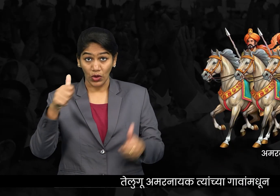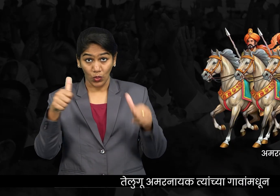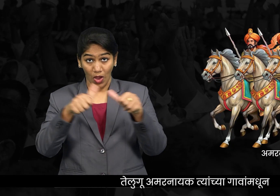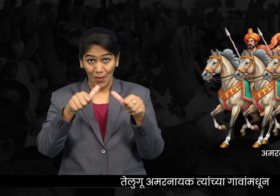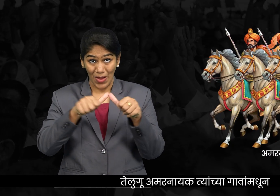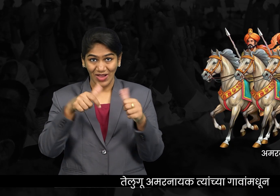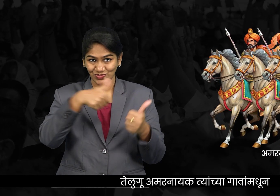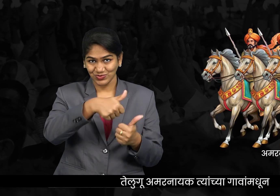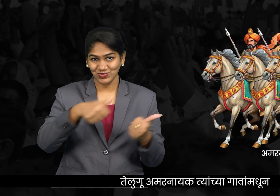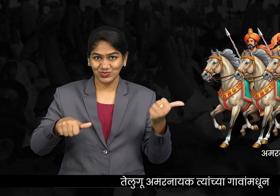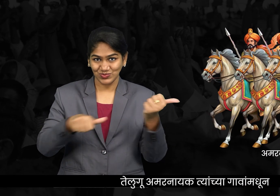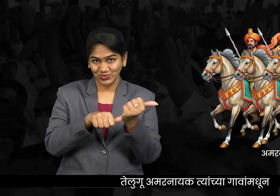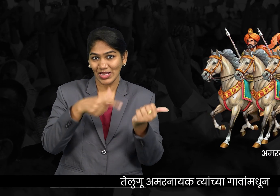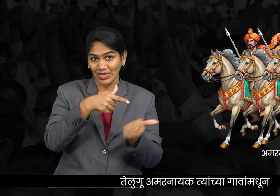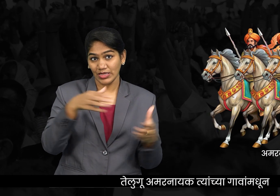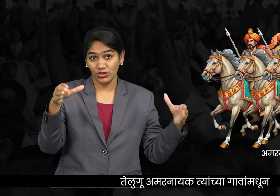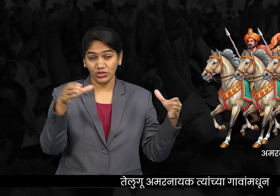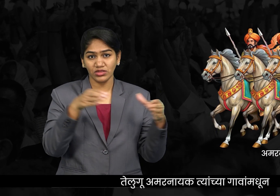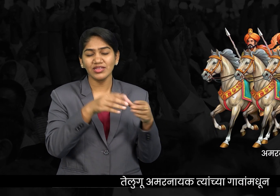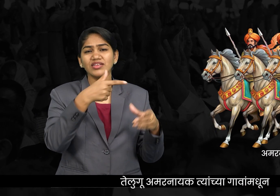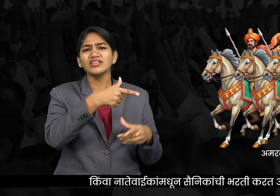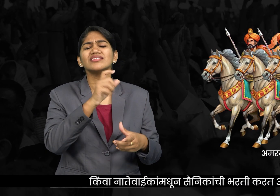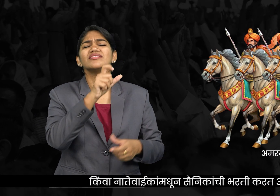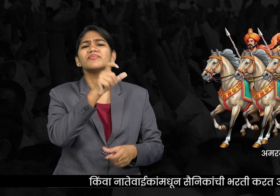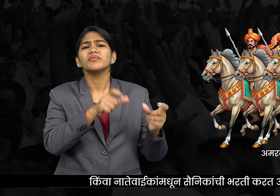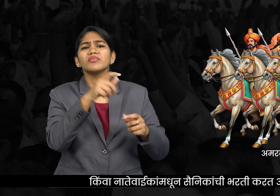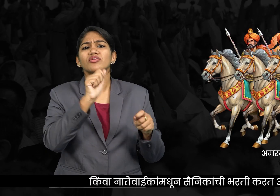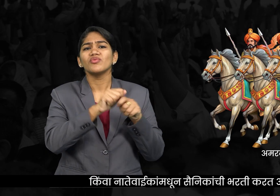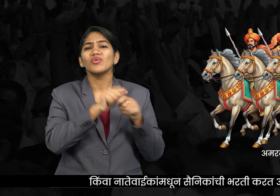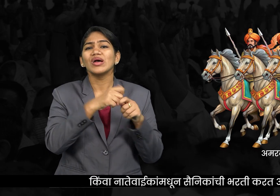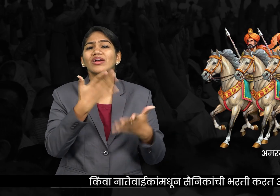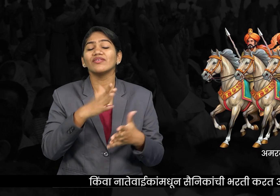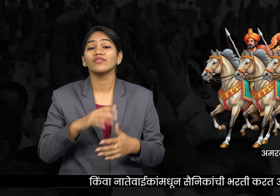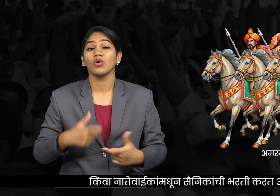तेलुगू अमरनायक त्यांच्या गावामधून किंवा